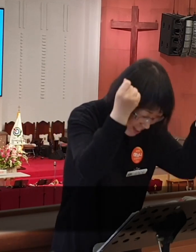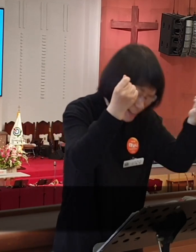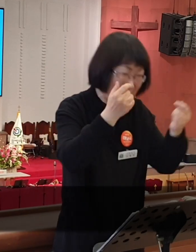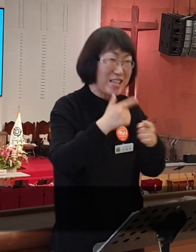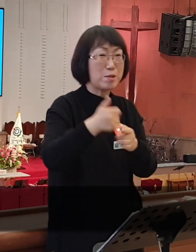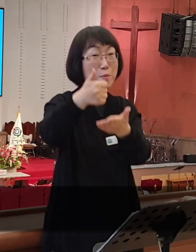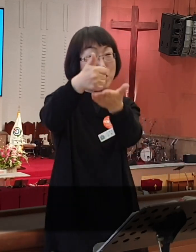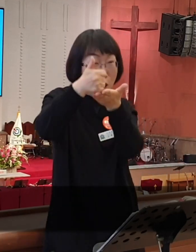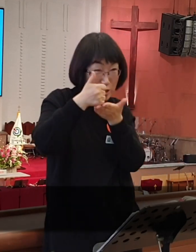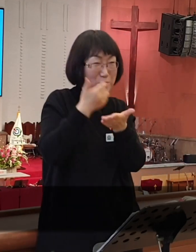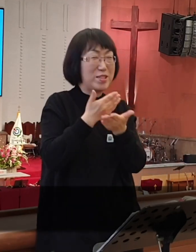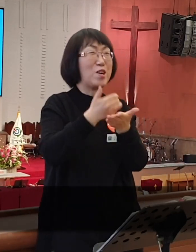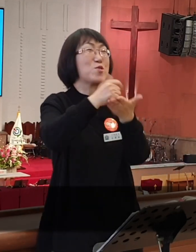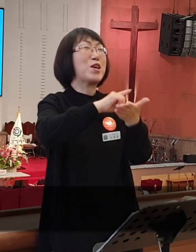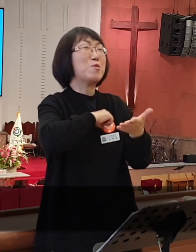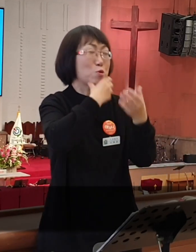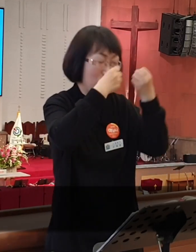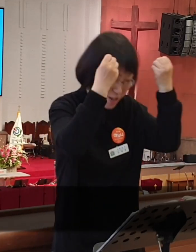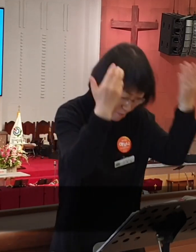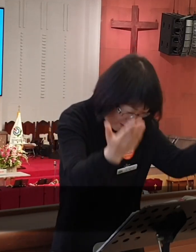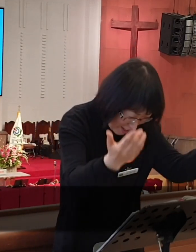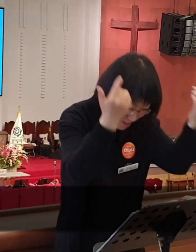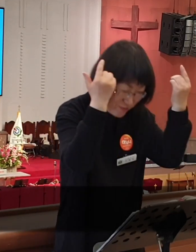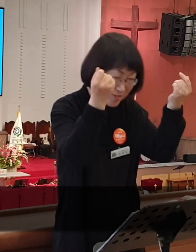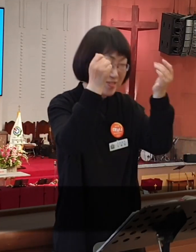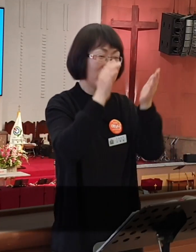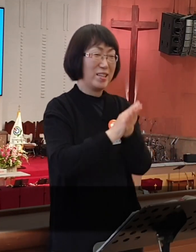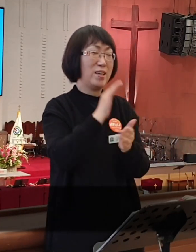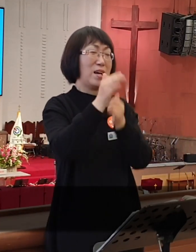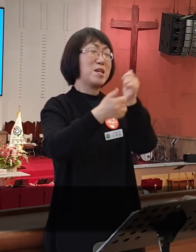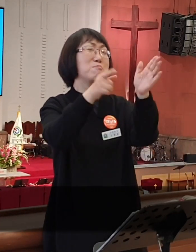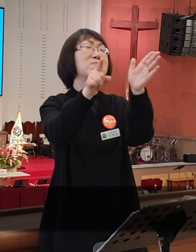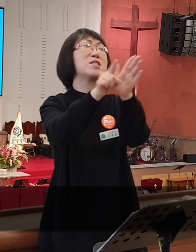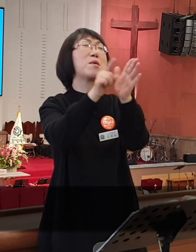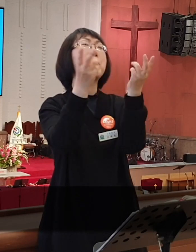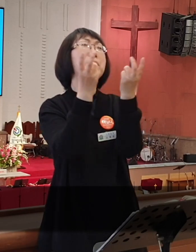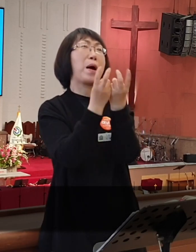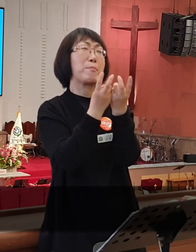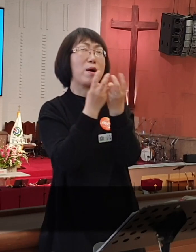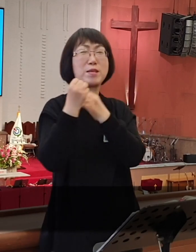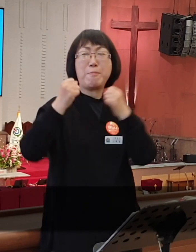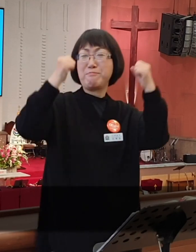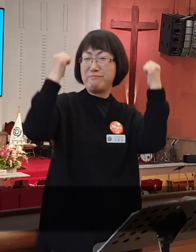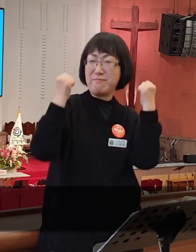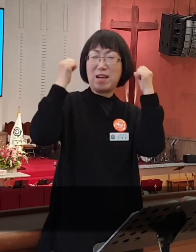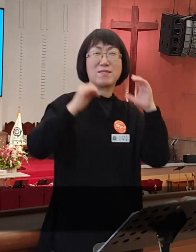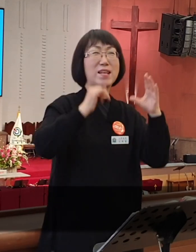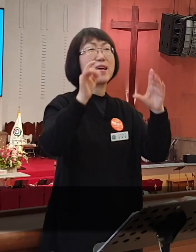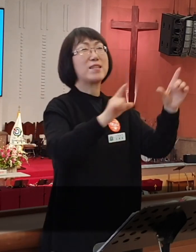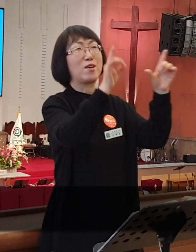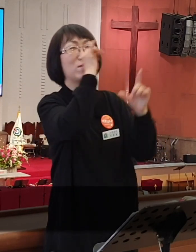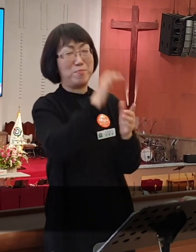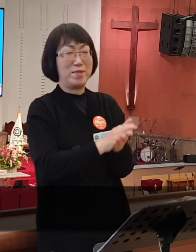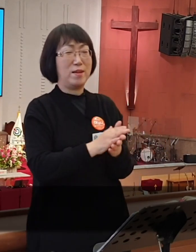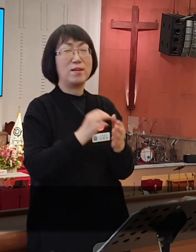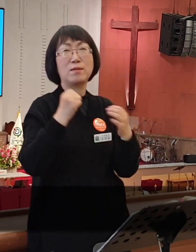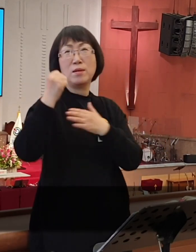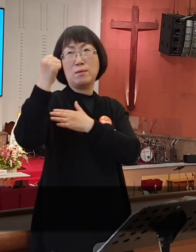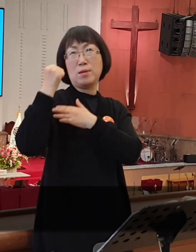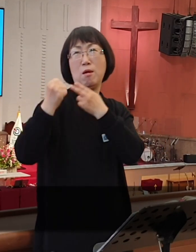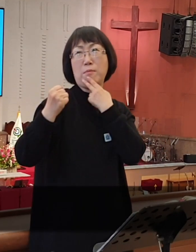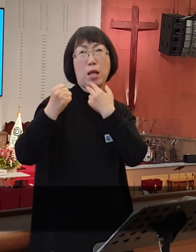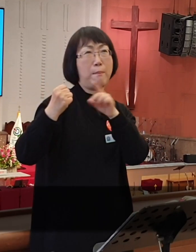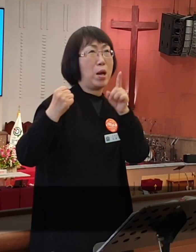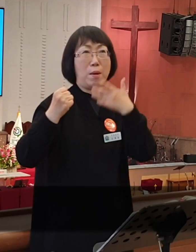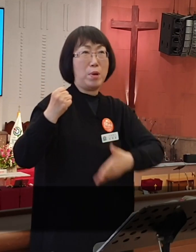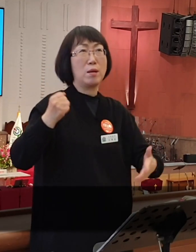예수님 영접하시기를 주의 이름으로 축원합니다. 그게 하나님 믿는 거예요. 그 사람들이 힘내며 세상을 살 수 있습니다. 힘없다고 얘기하지